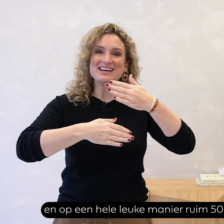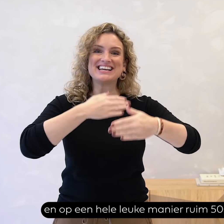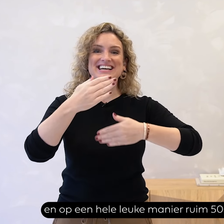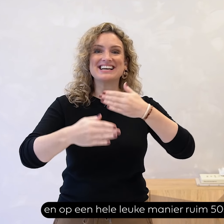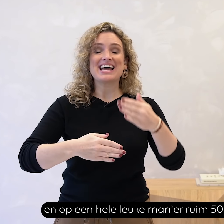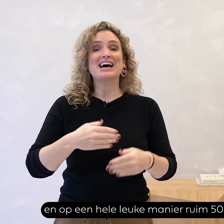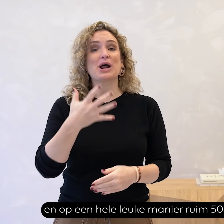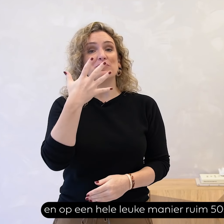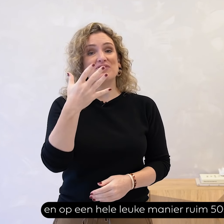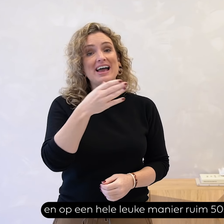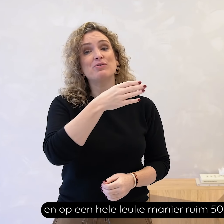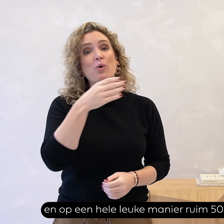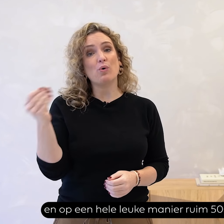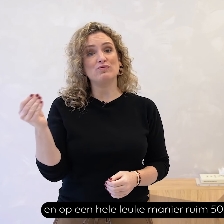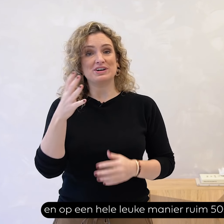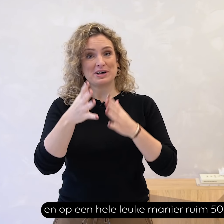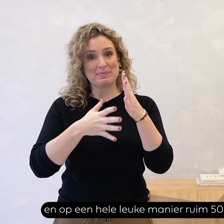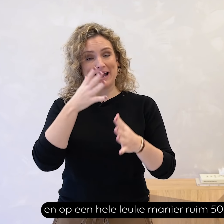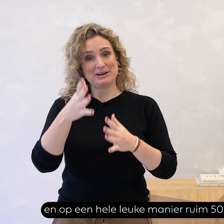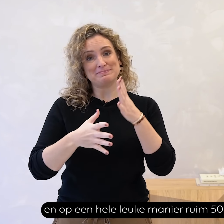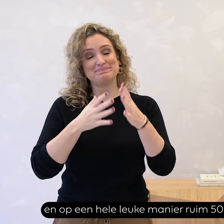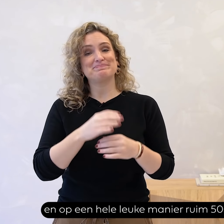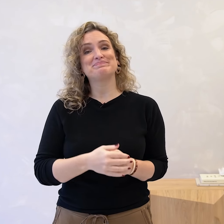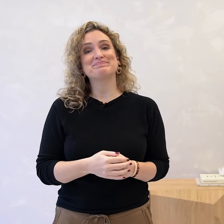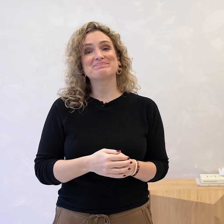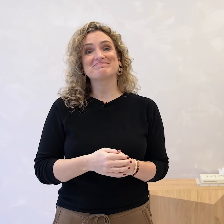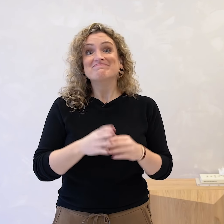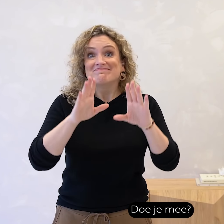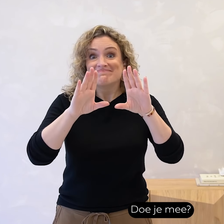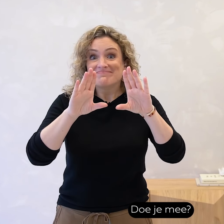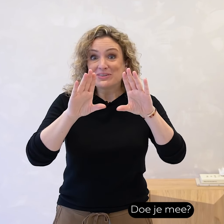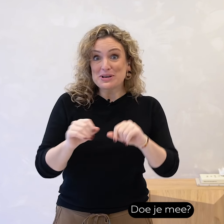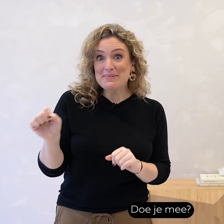manier, ruim 500 gebaren. Doe je mee?